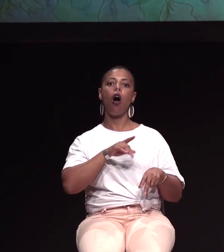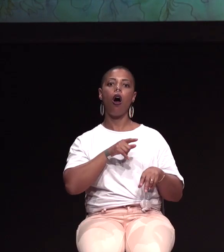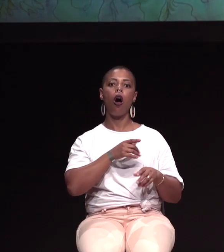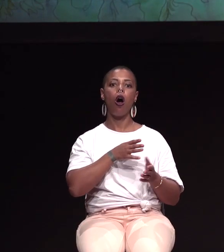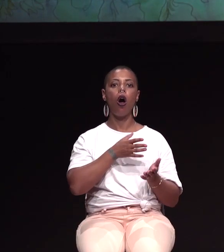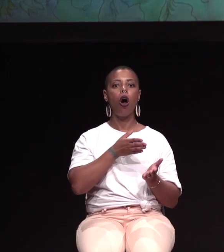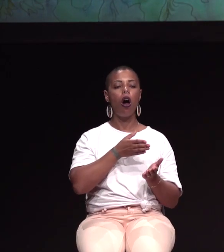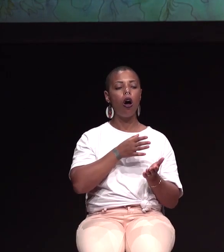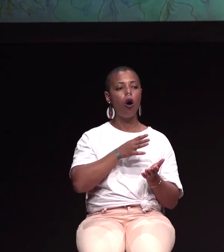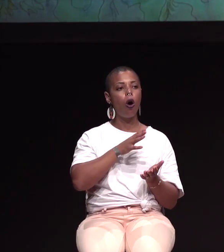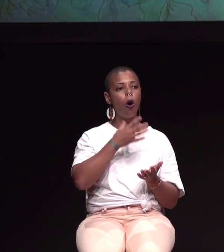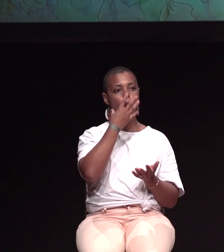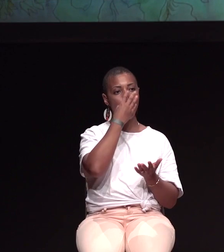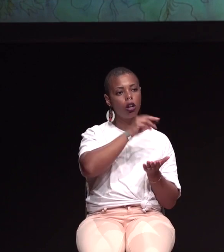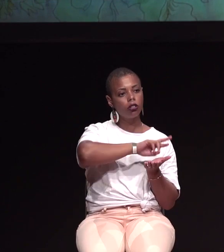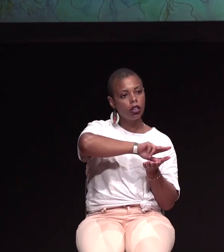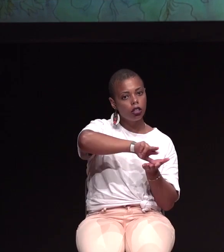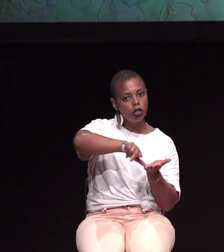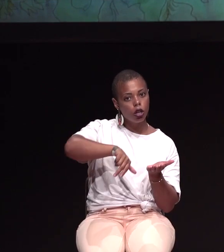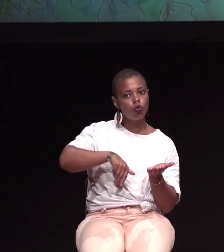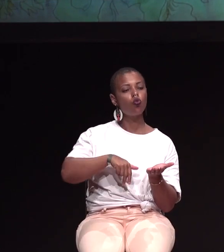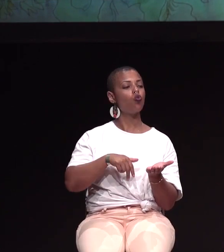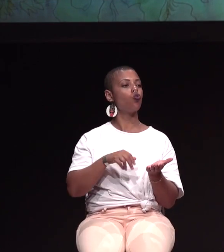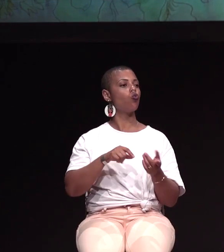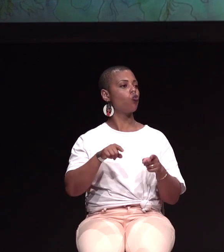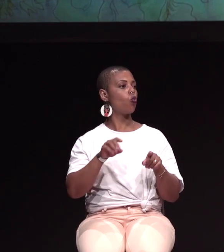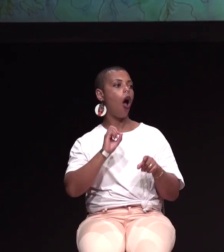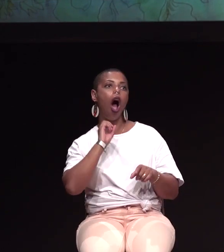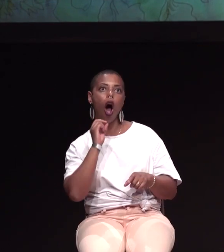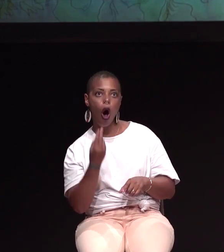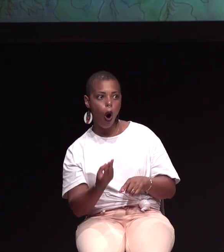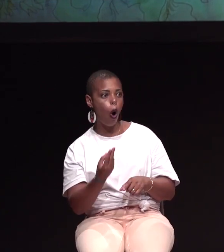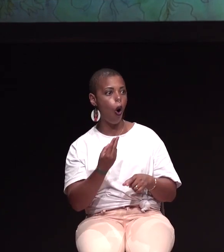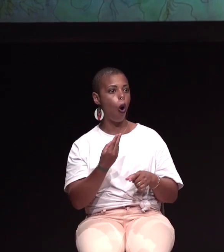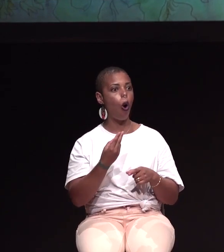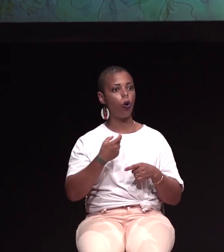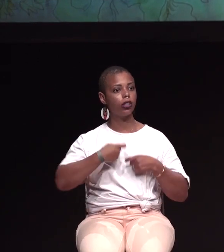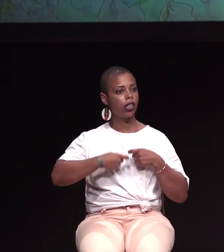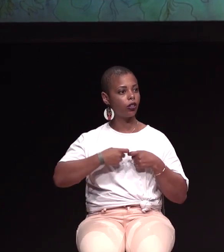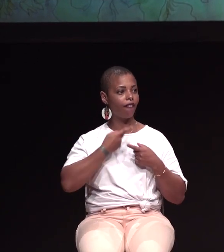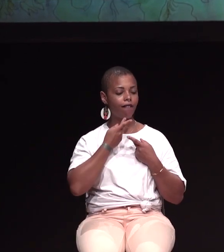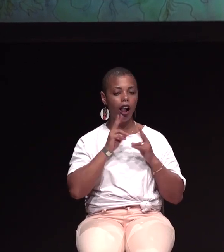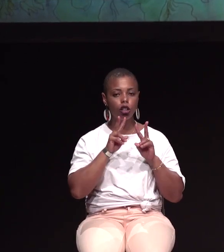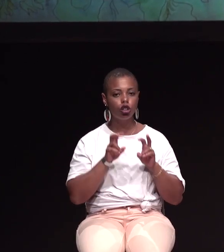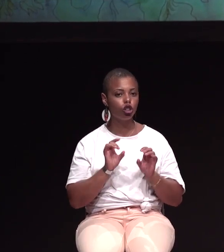sexual. Então, eu acho que, de todos os lados, acaba havendo